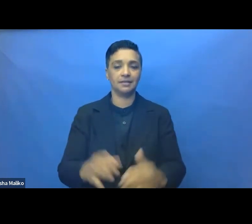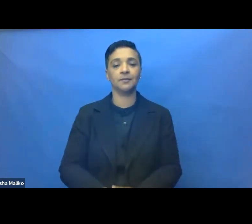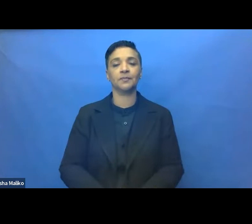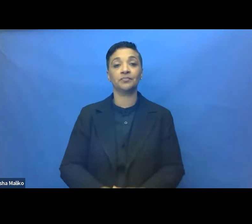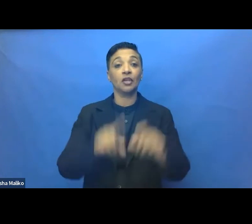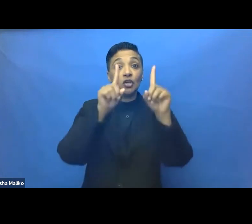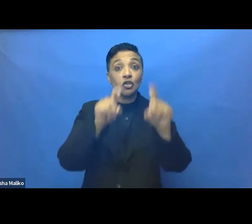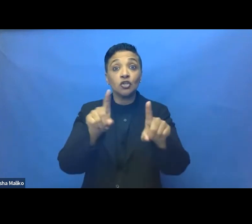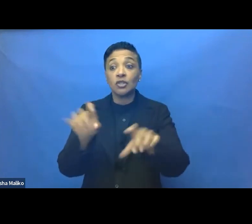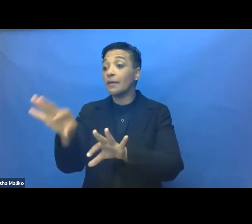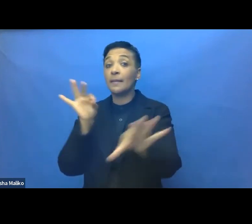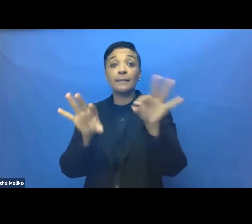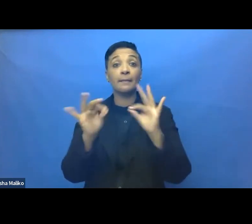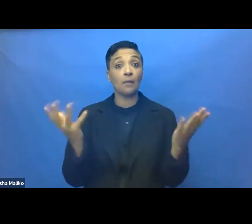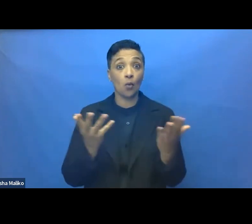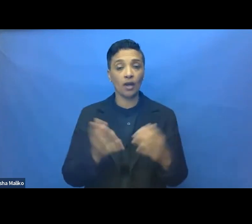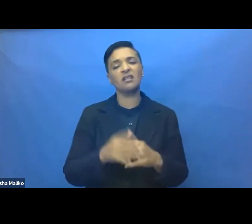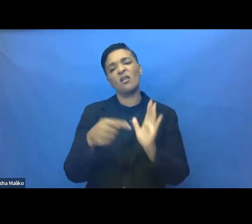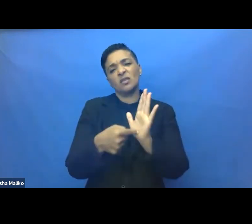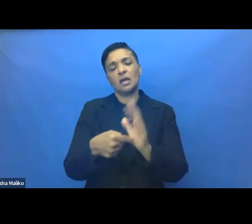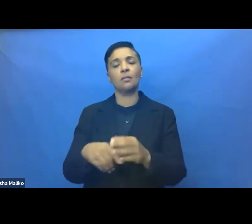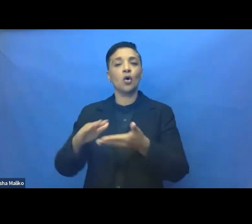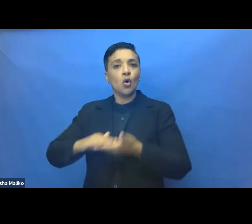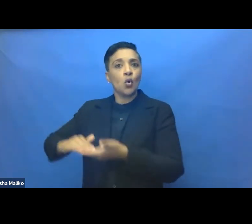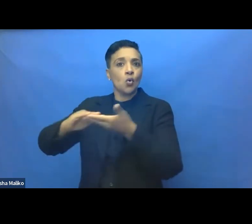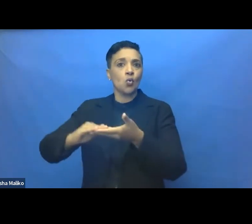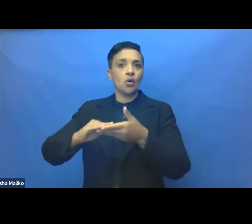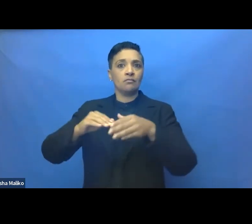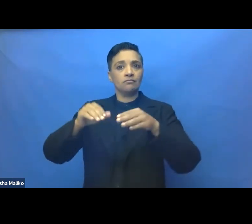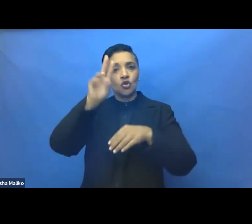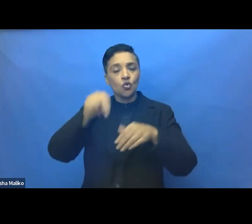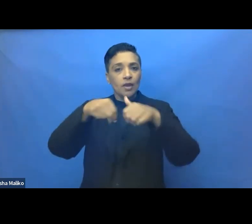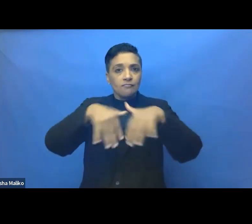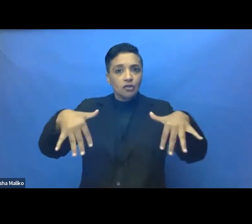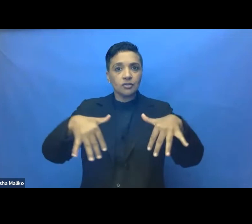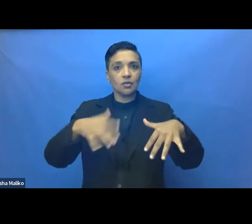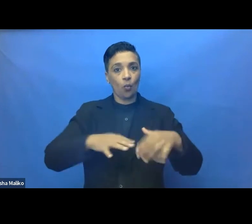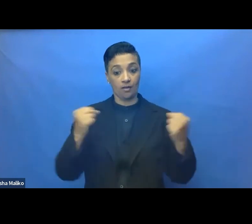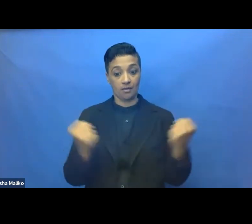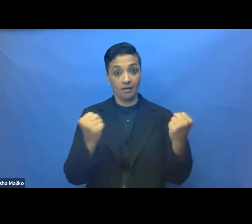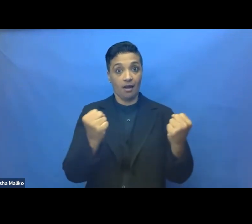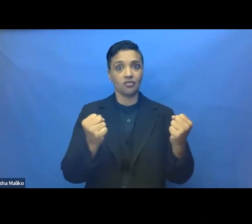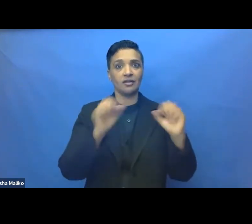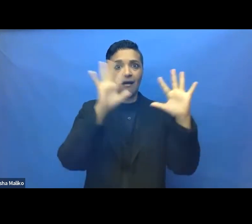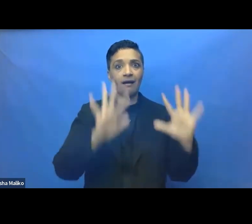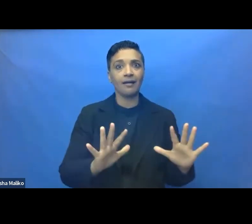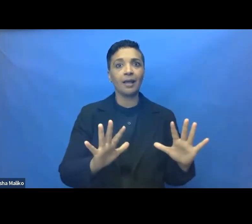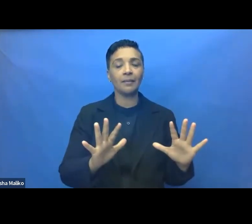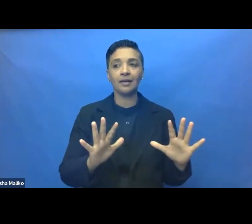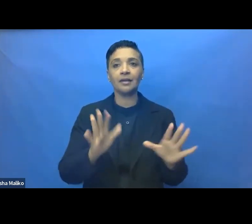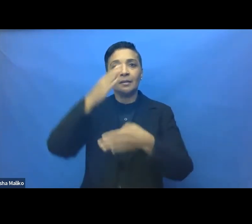L'enquête a confirmé que la plupart des fois, quand il y a